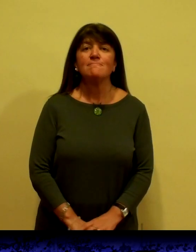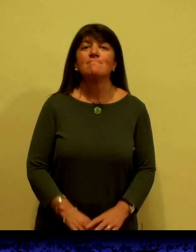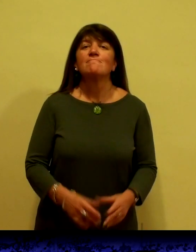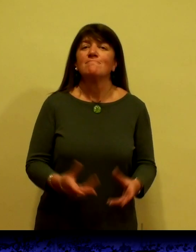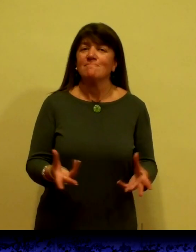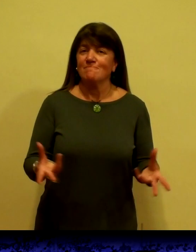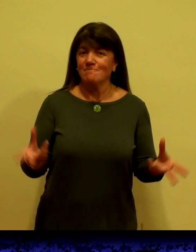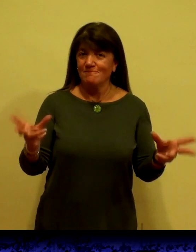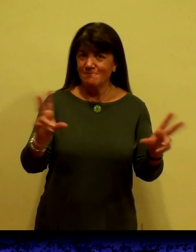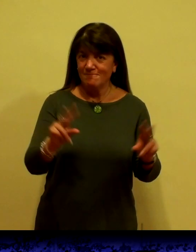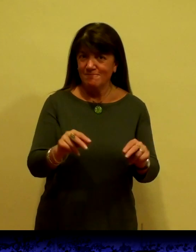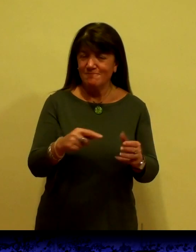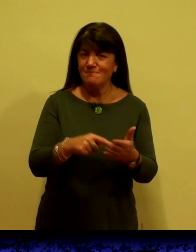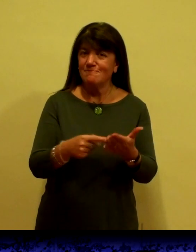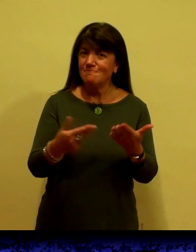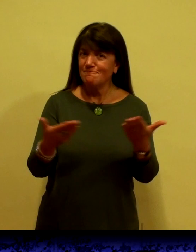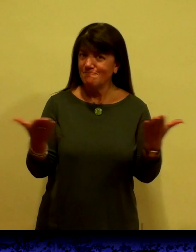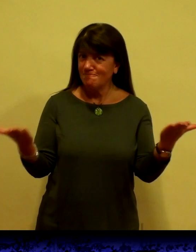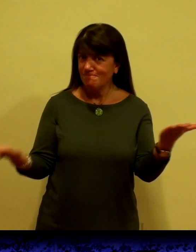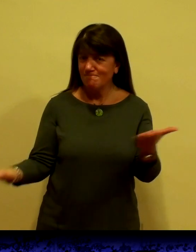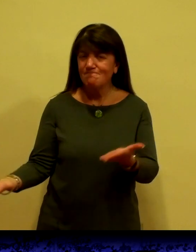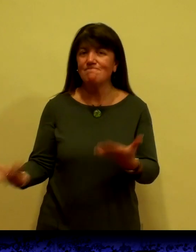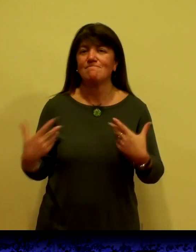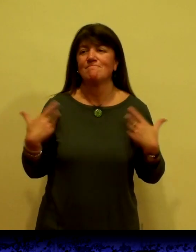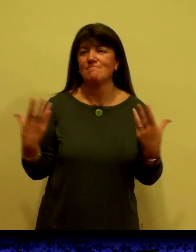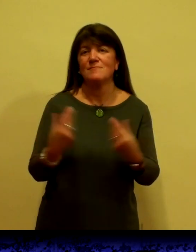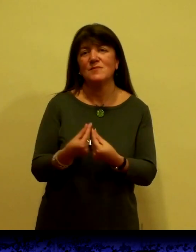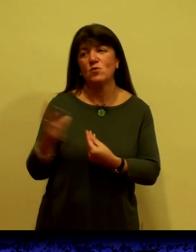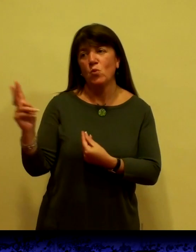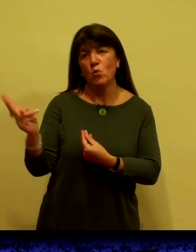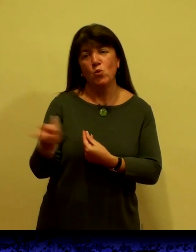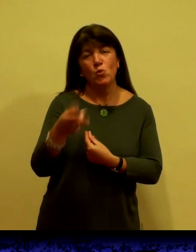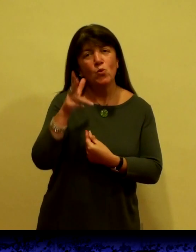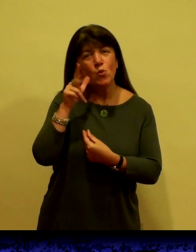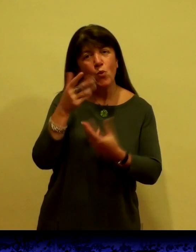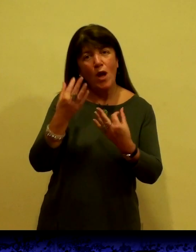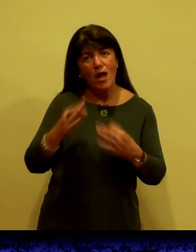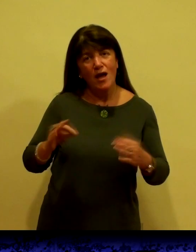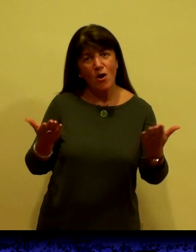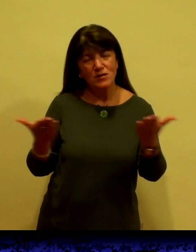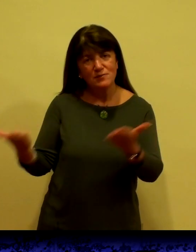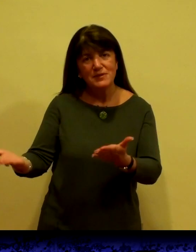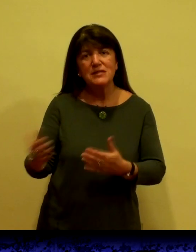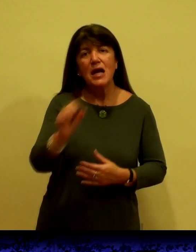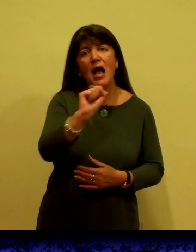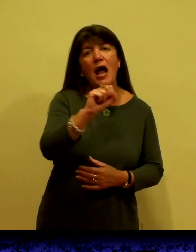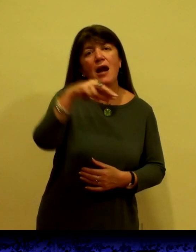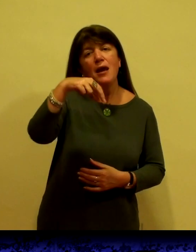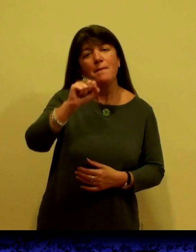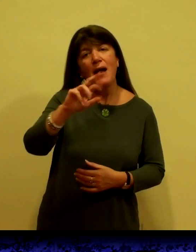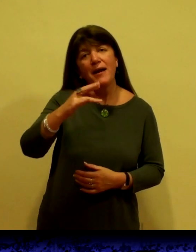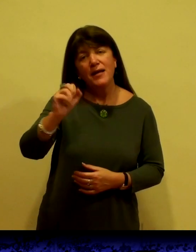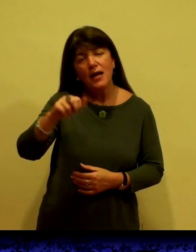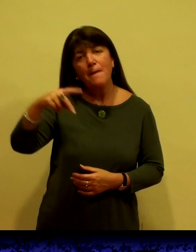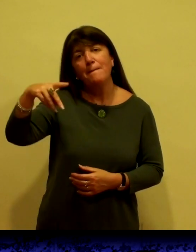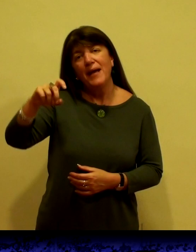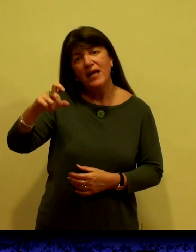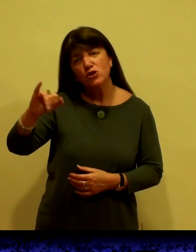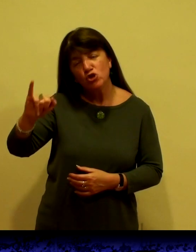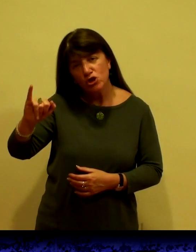Eccoci rientrati in studio, siamo con le nostre due gentili ospiti, ricordo chi sono, Anna Maria Pecci e Tea